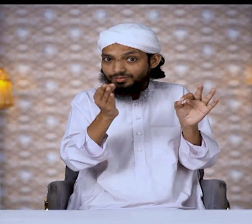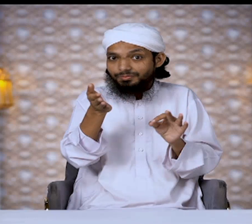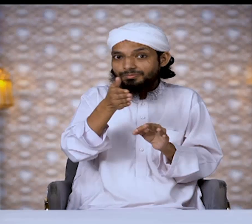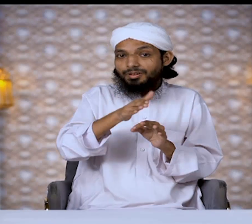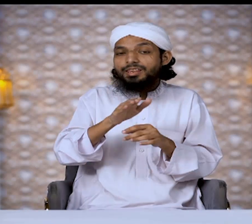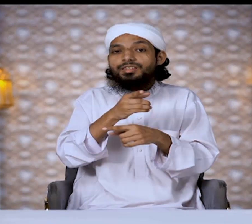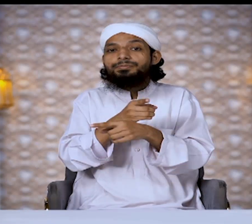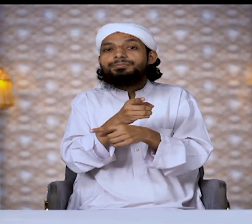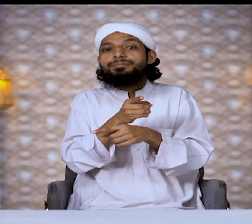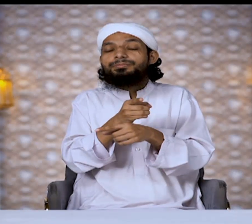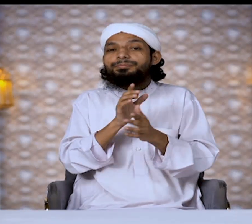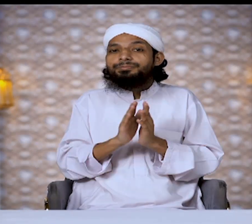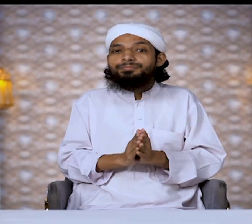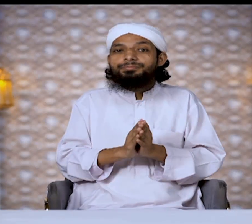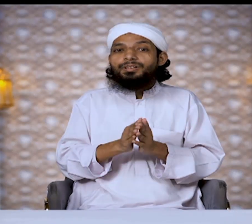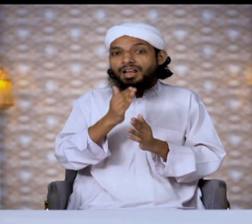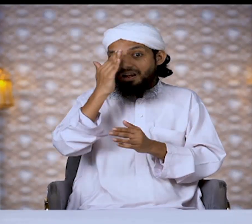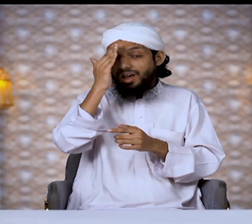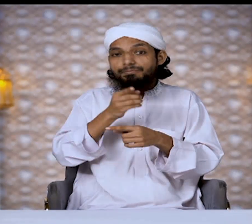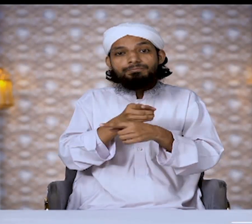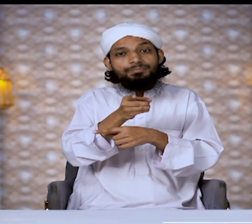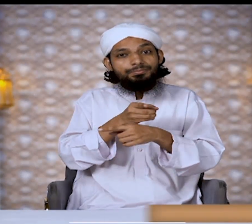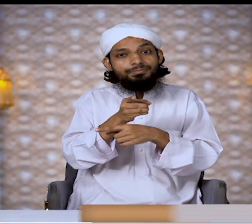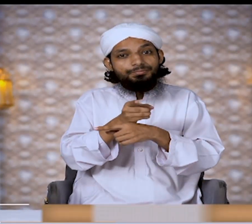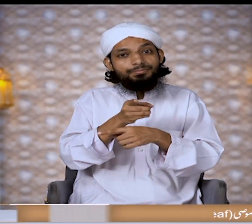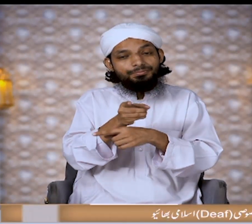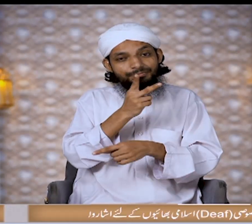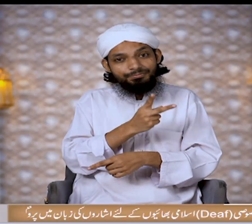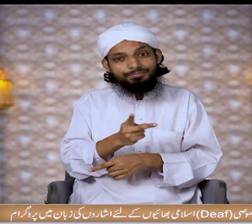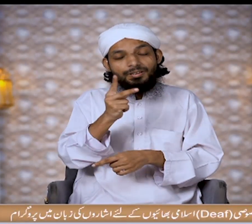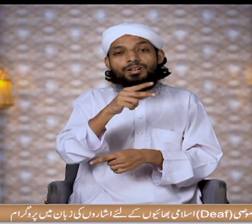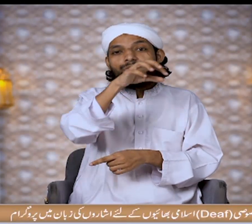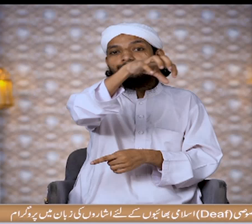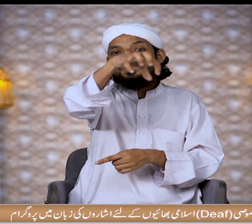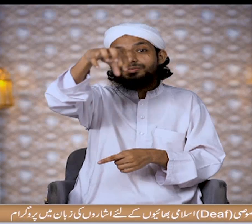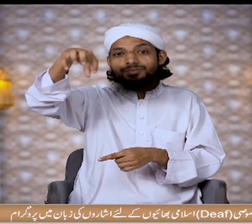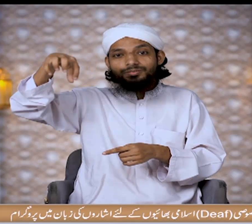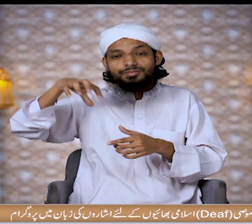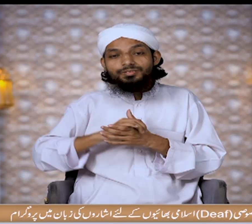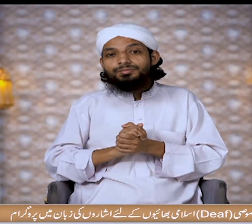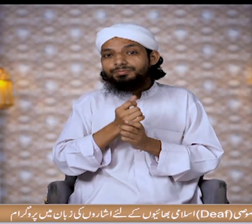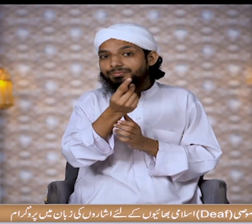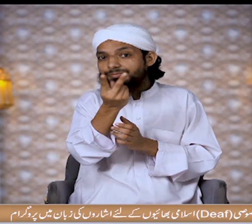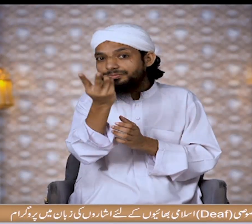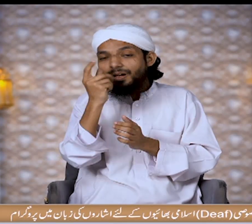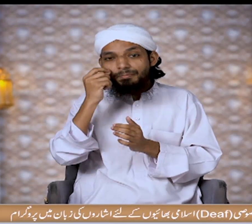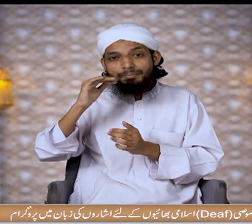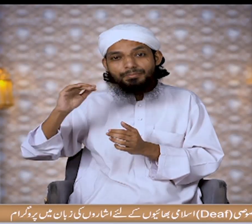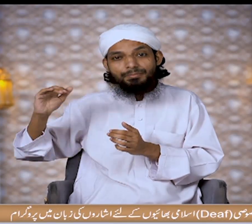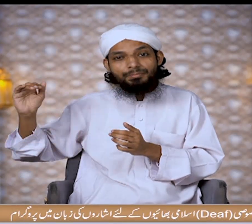بعد تدریس کے شعبے سے وابستہ ہو کر بھی علمی خدمات سر انجام دیں۔ دوسرے شہروں میں موجود مراکز کے طلباء بھی آپ